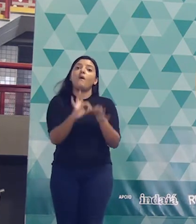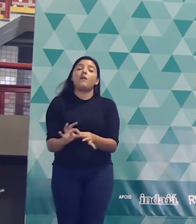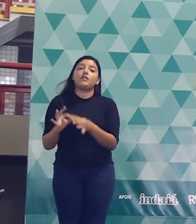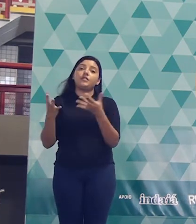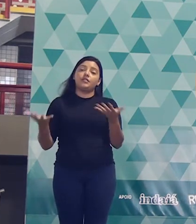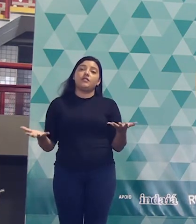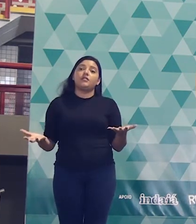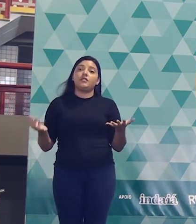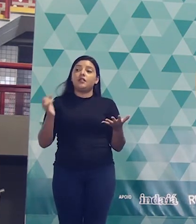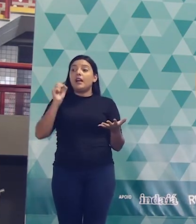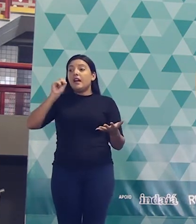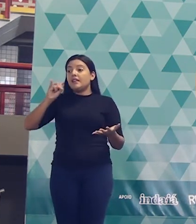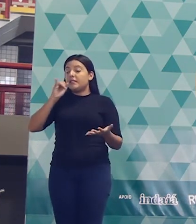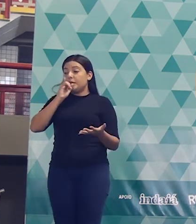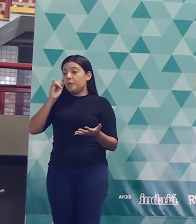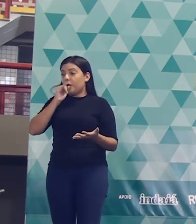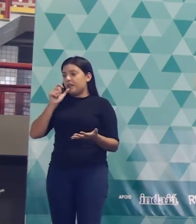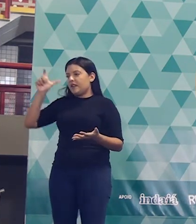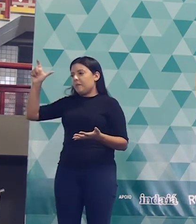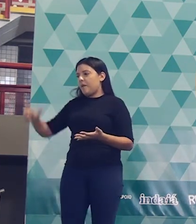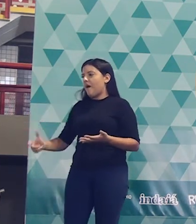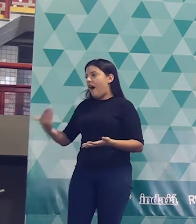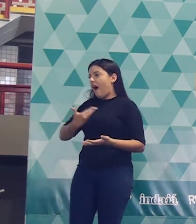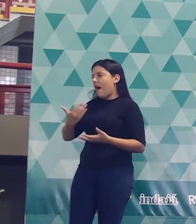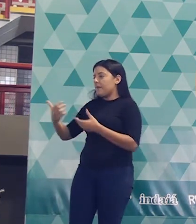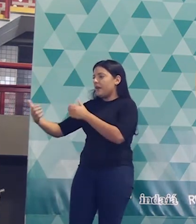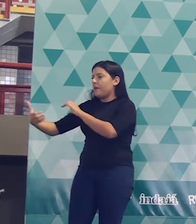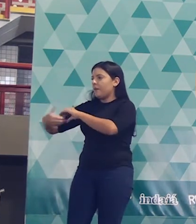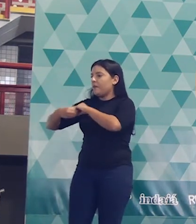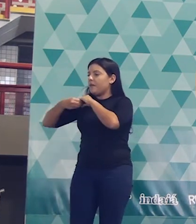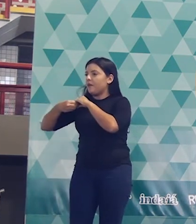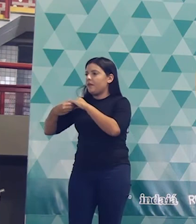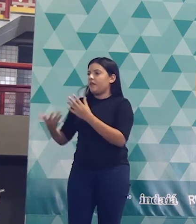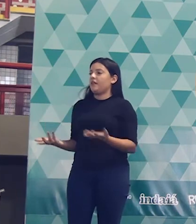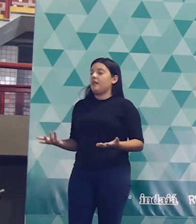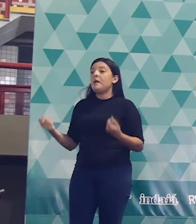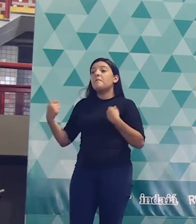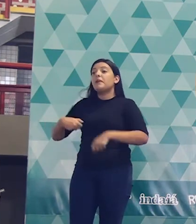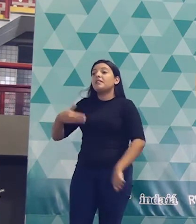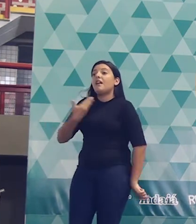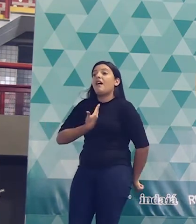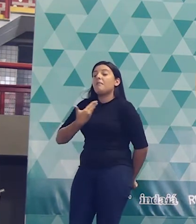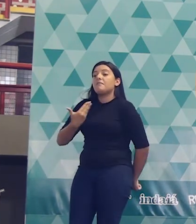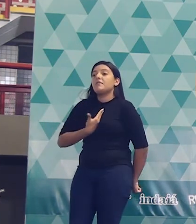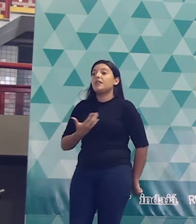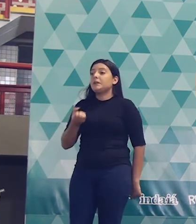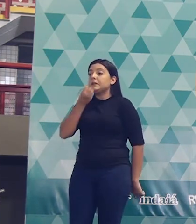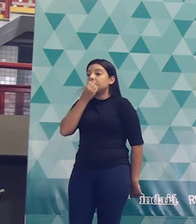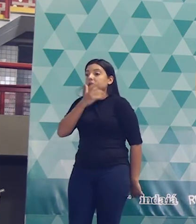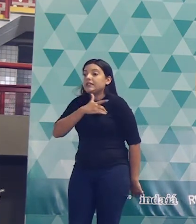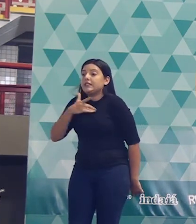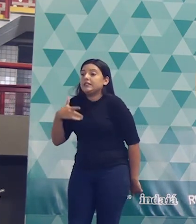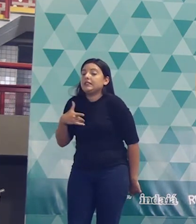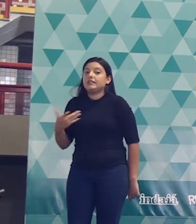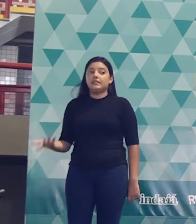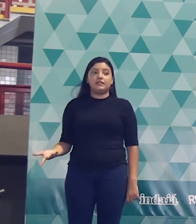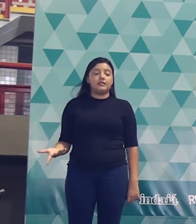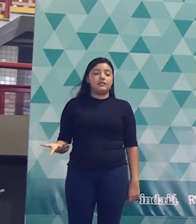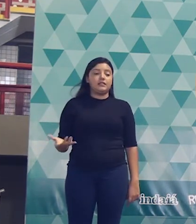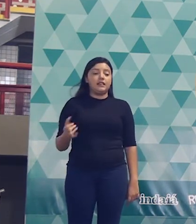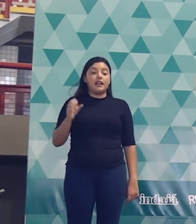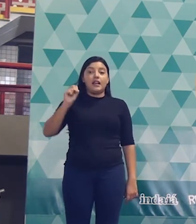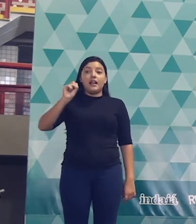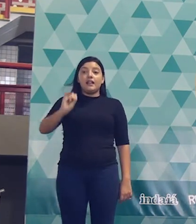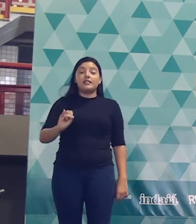dá as mãos a alguém se a gente estiver de bem com essa pessoa, né? Casal quando briga, solta logo a mão, né? É um na frente e outro